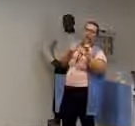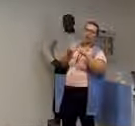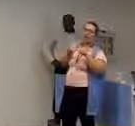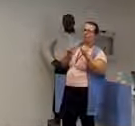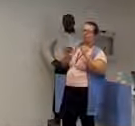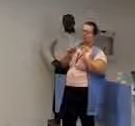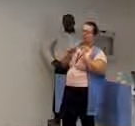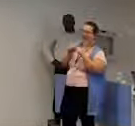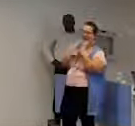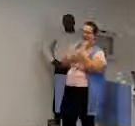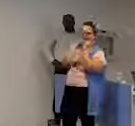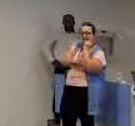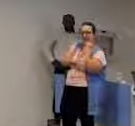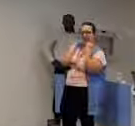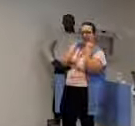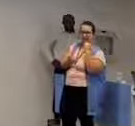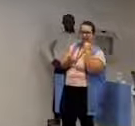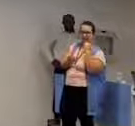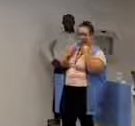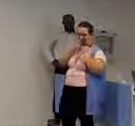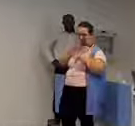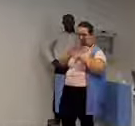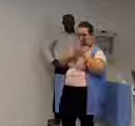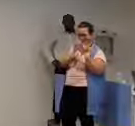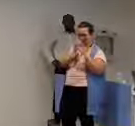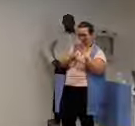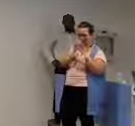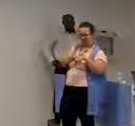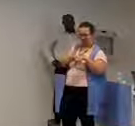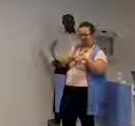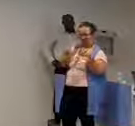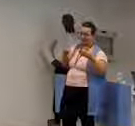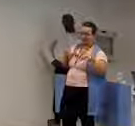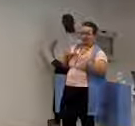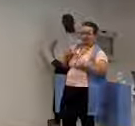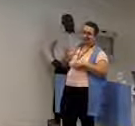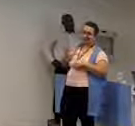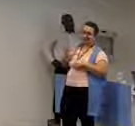furo? É razoável para vocês isso? Mas é o que acontece hoje.